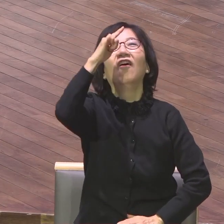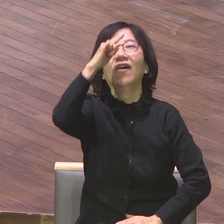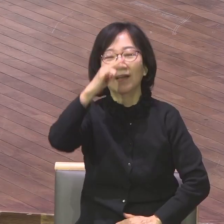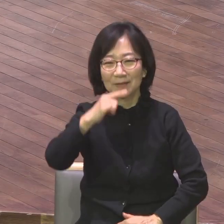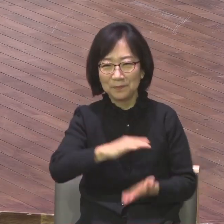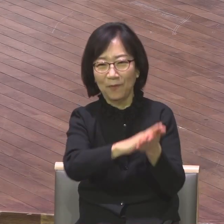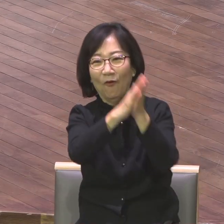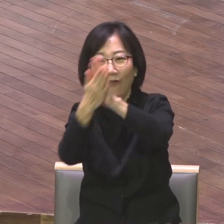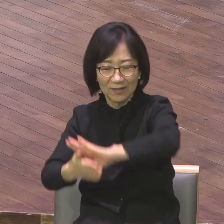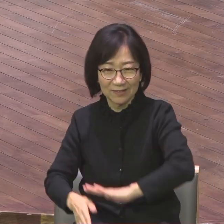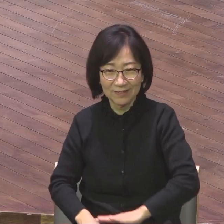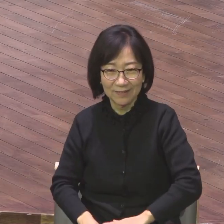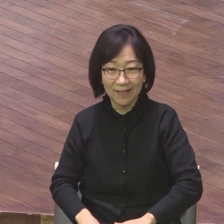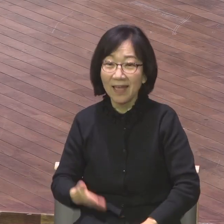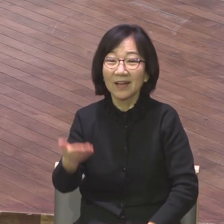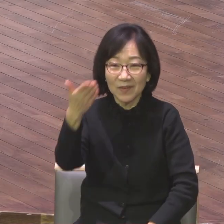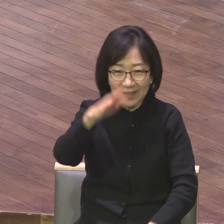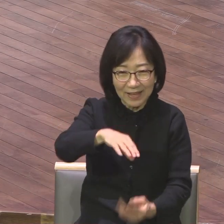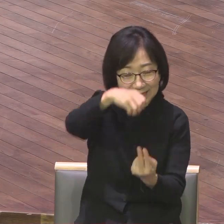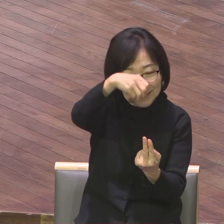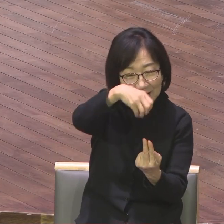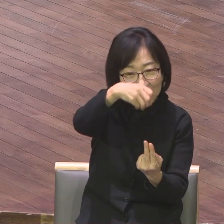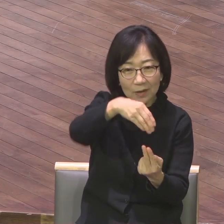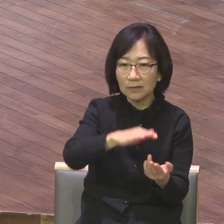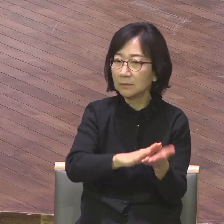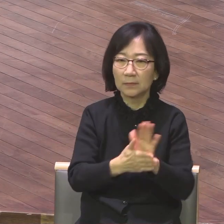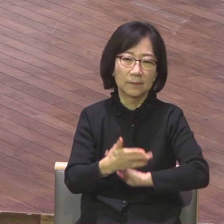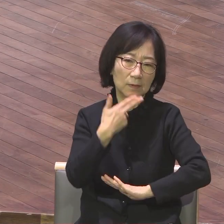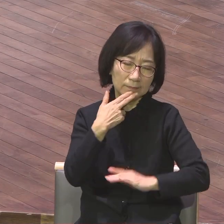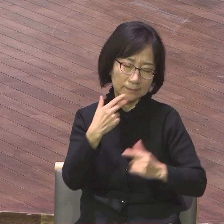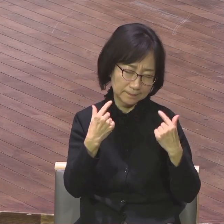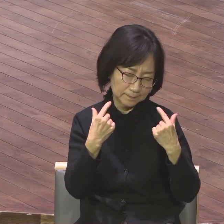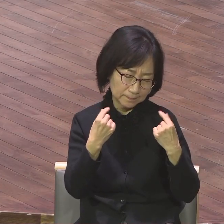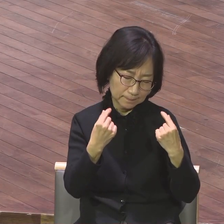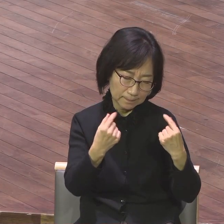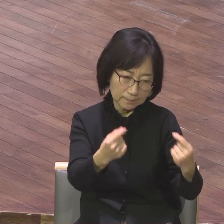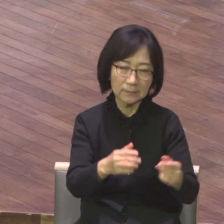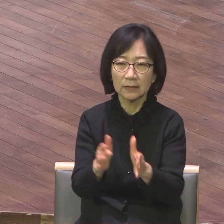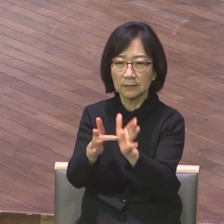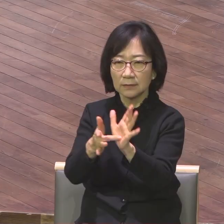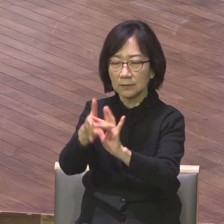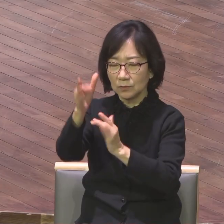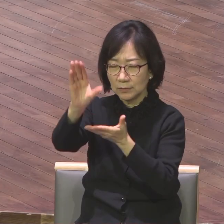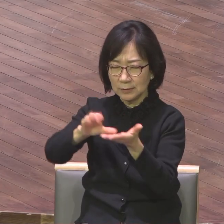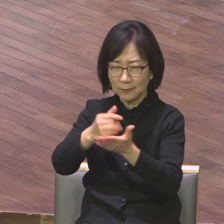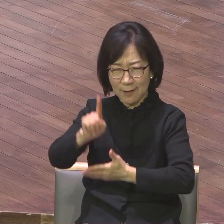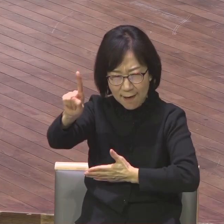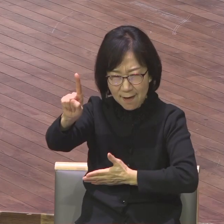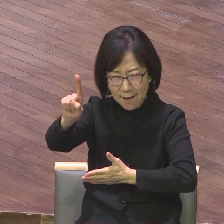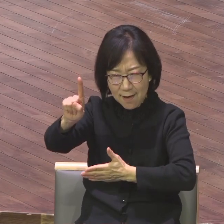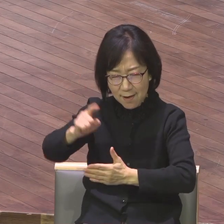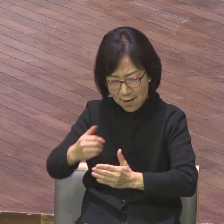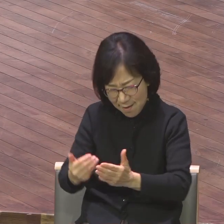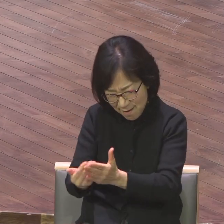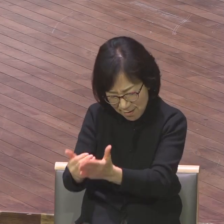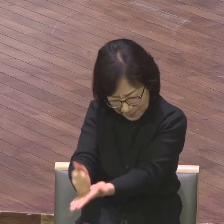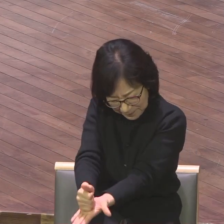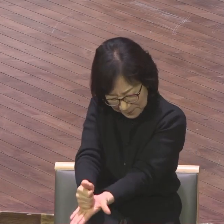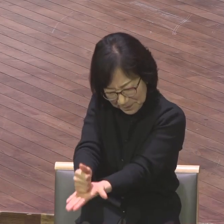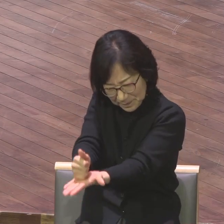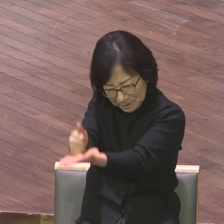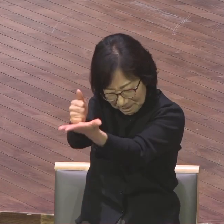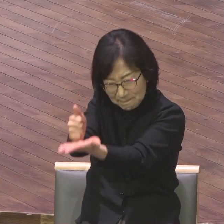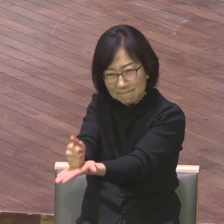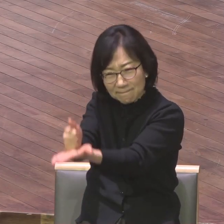세례 요한은 오직 예수 그리스도만 드러내는 이 일에